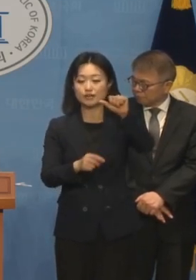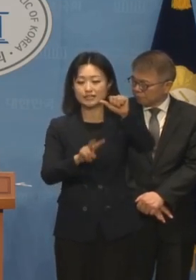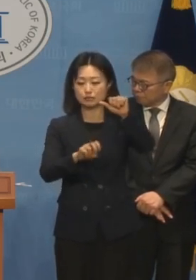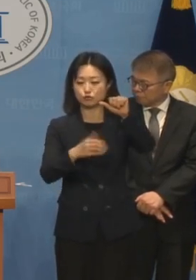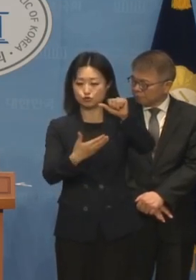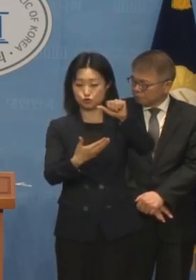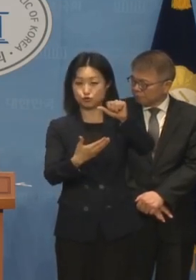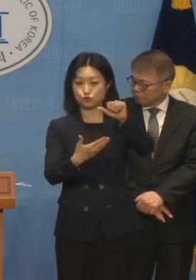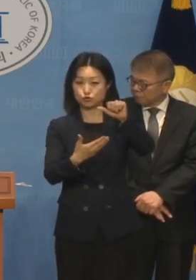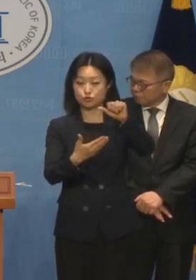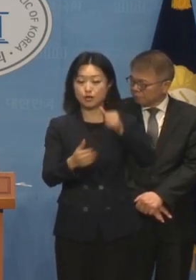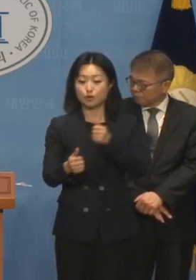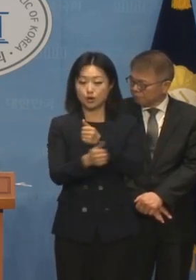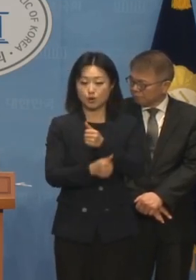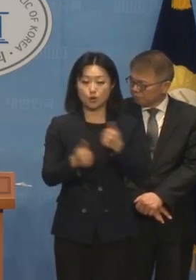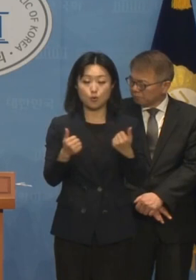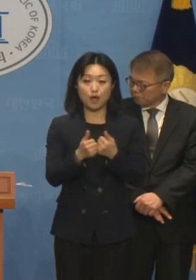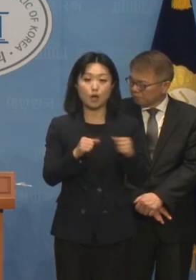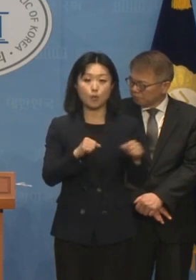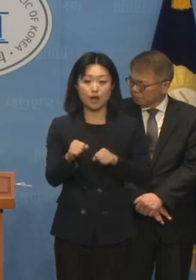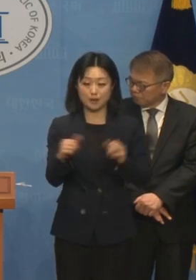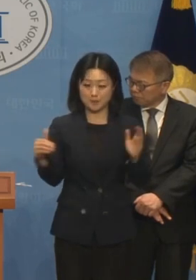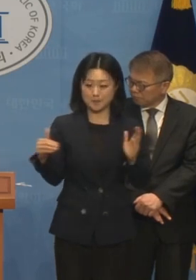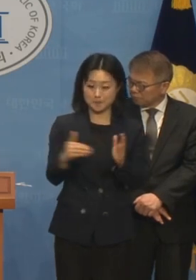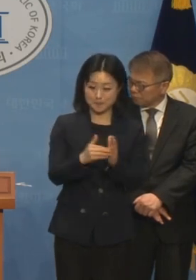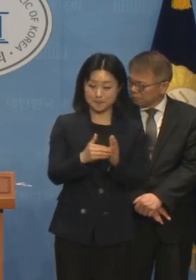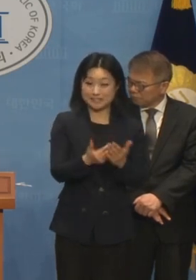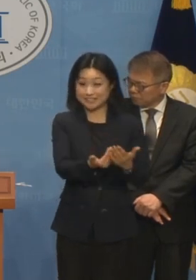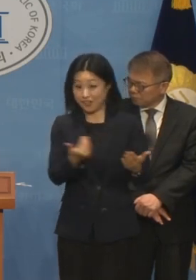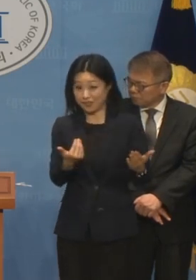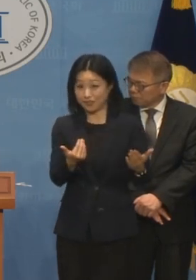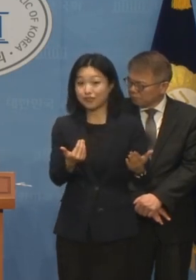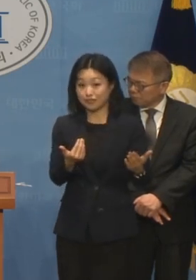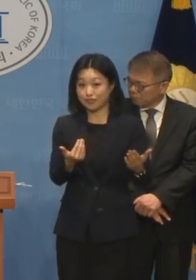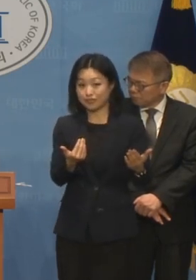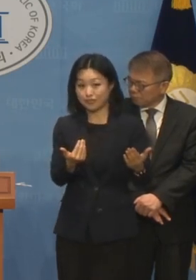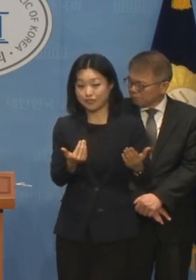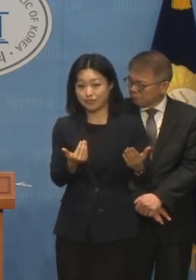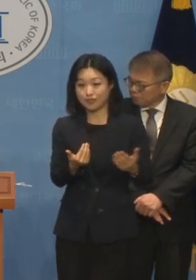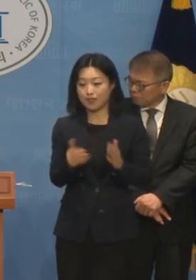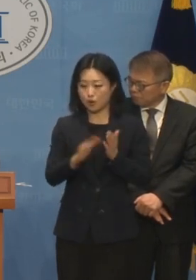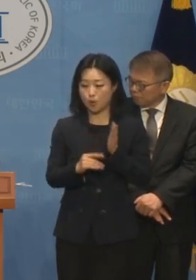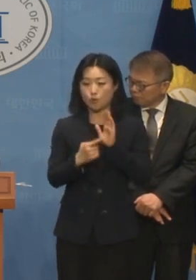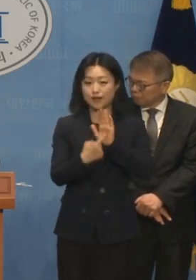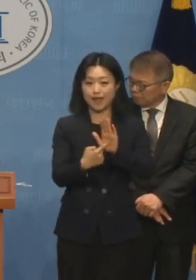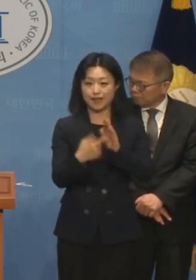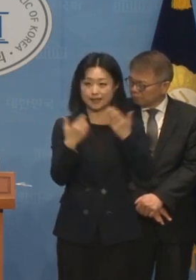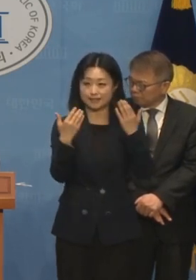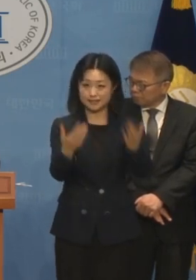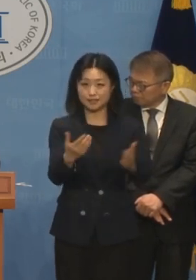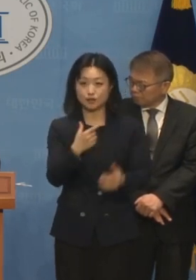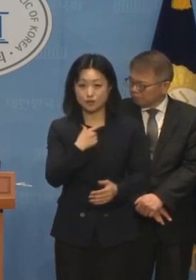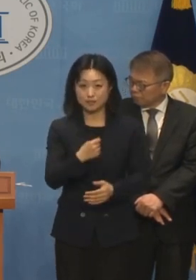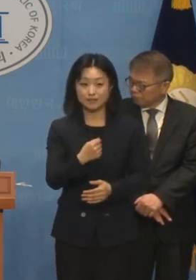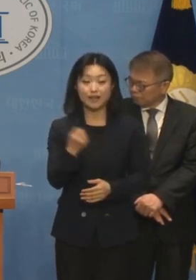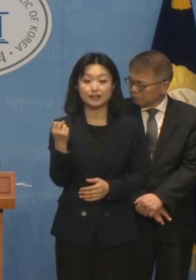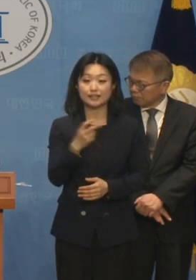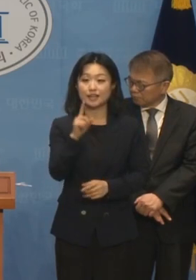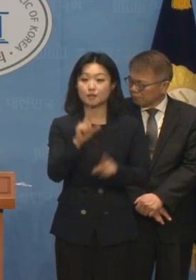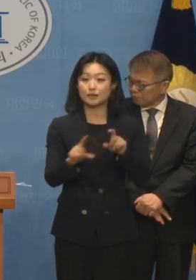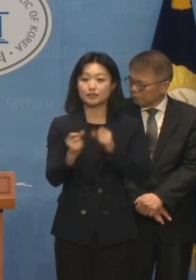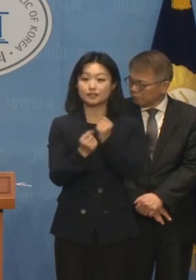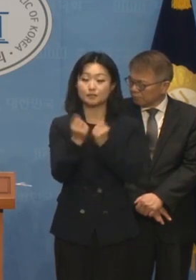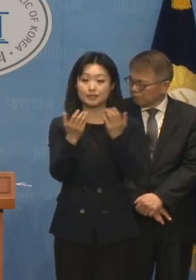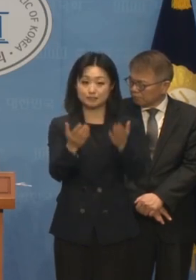29일 우리 위원회 활동 종료 전까지 공개할 예정입니다. 다시